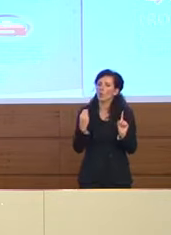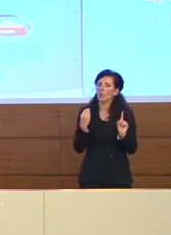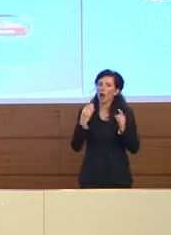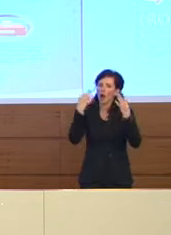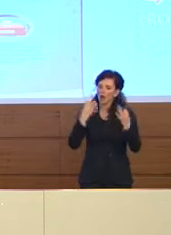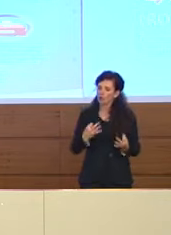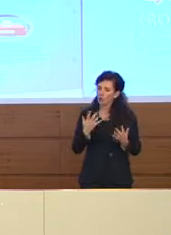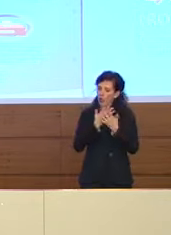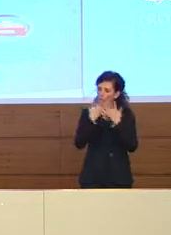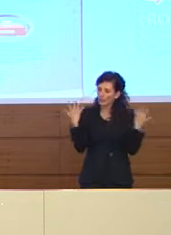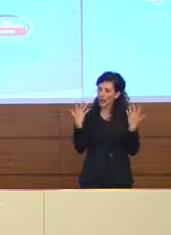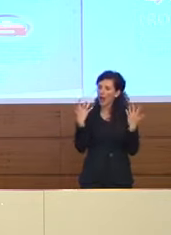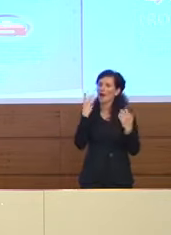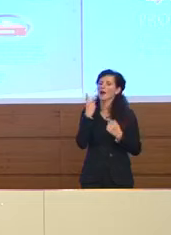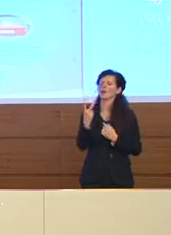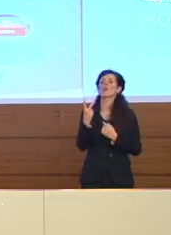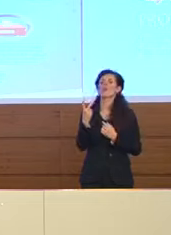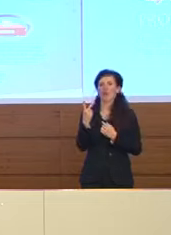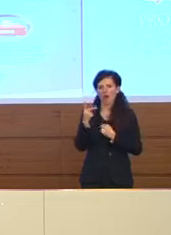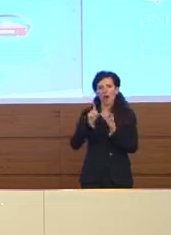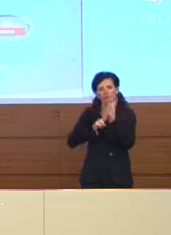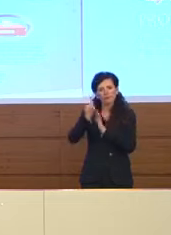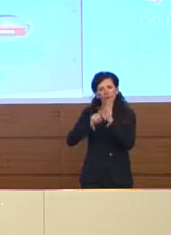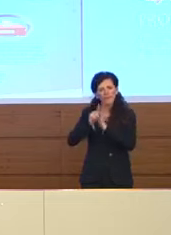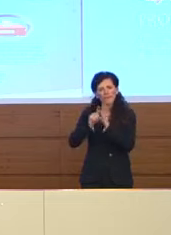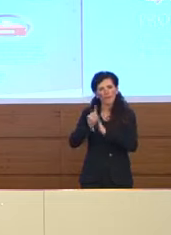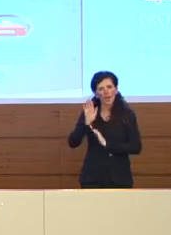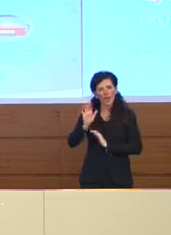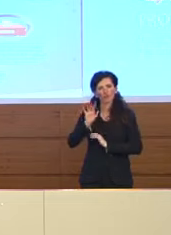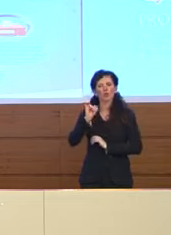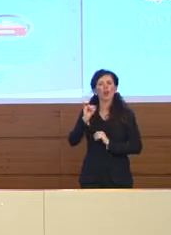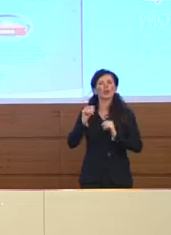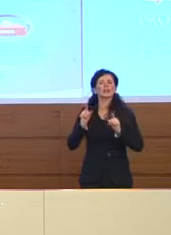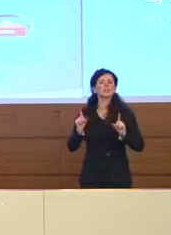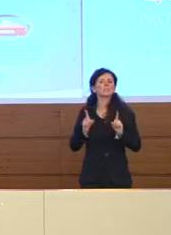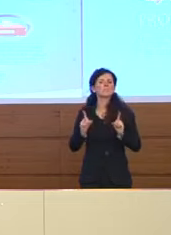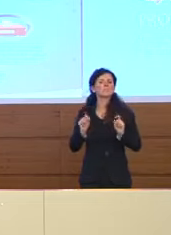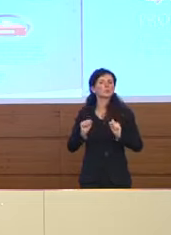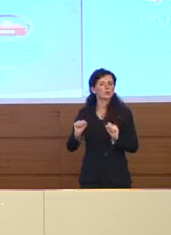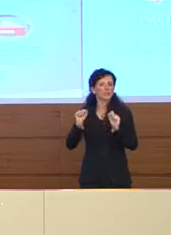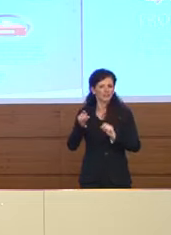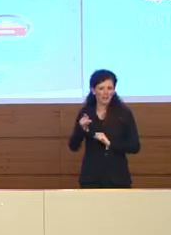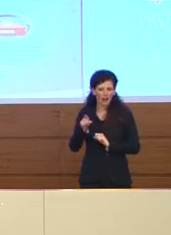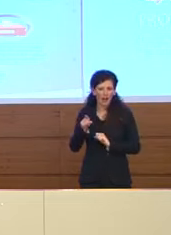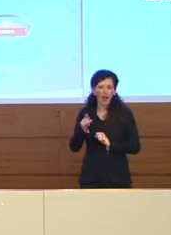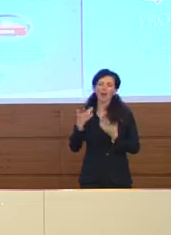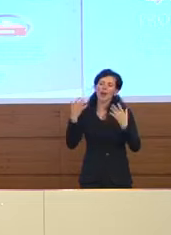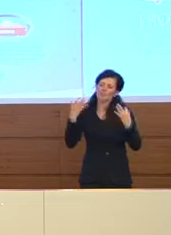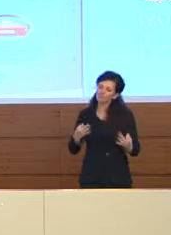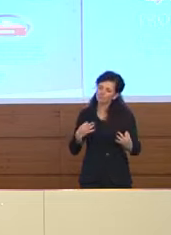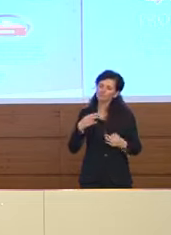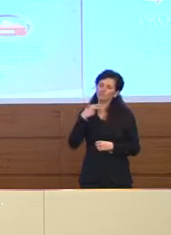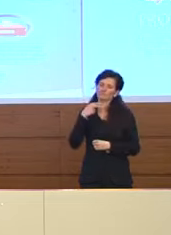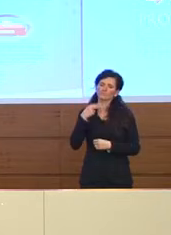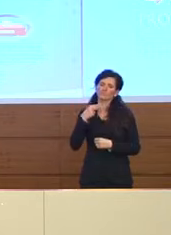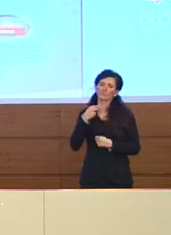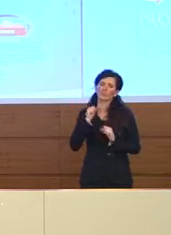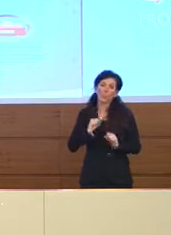a ottenere quella che possiamo definire l'eliminazione